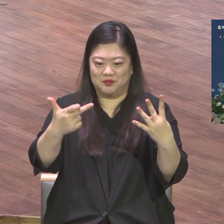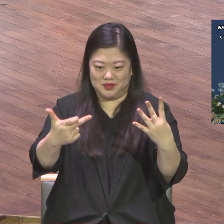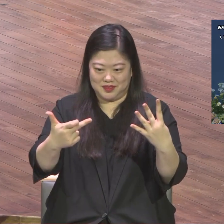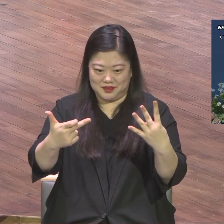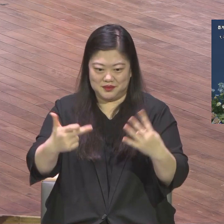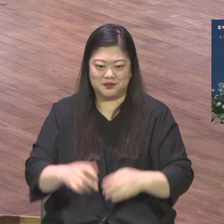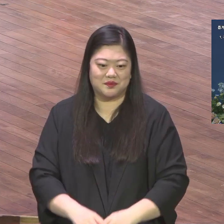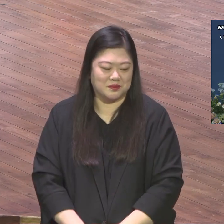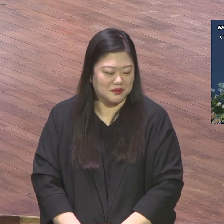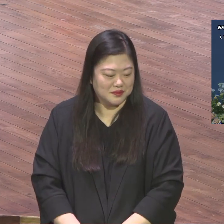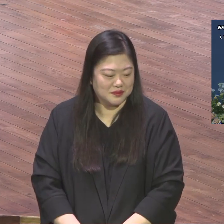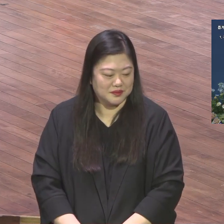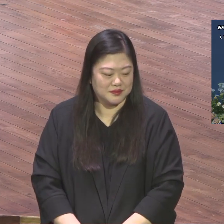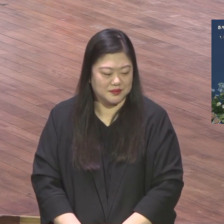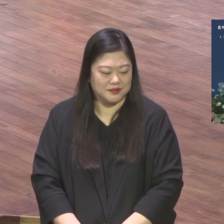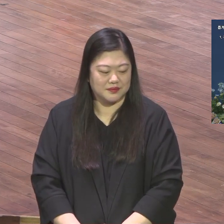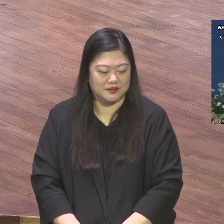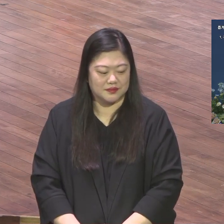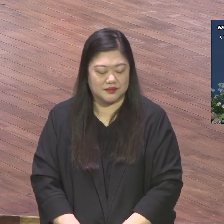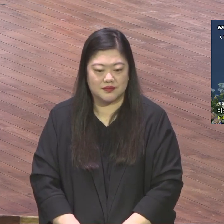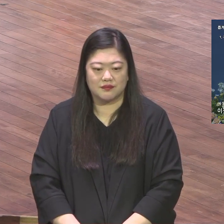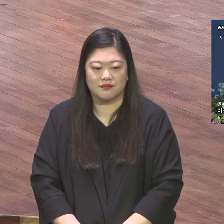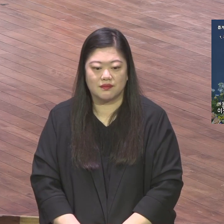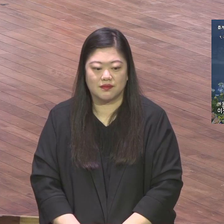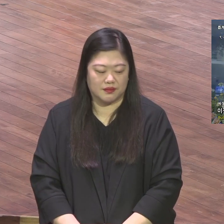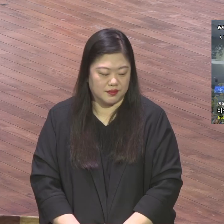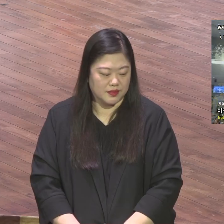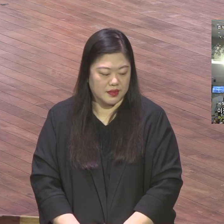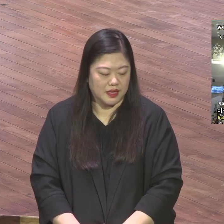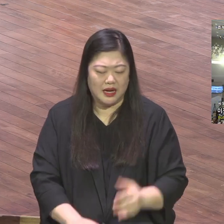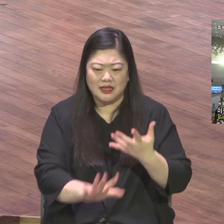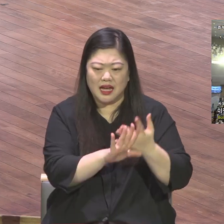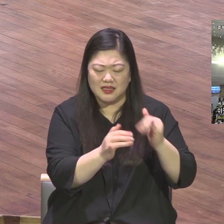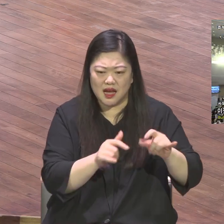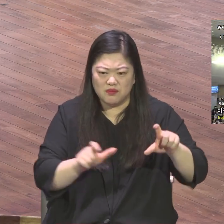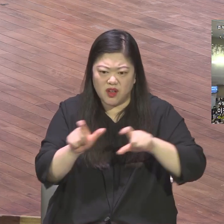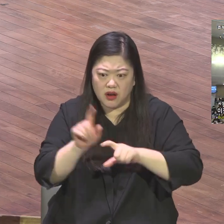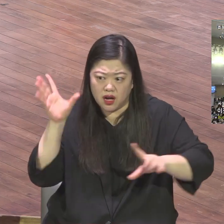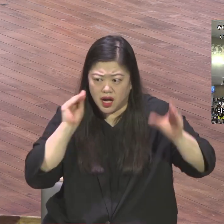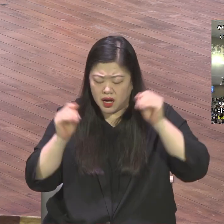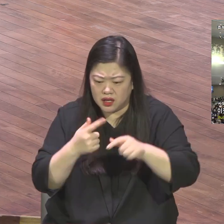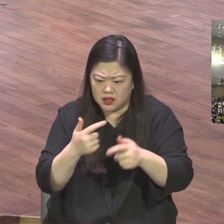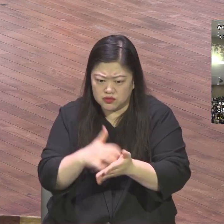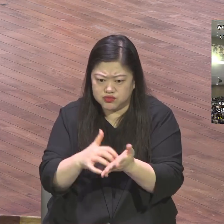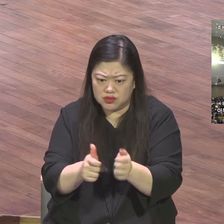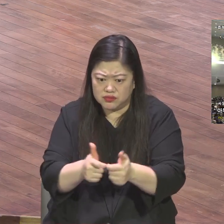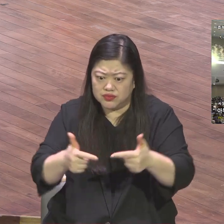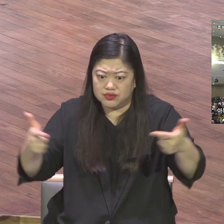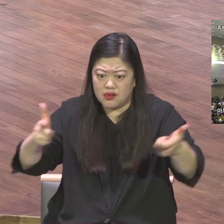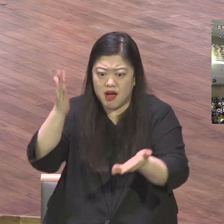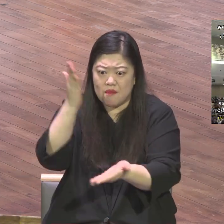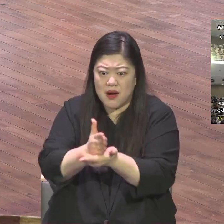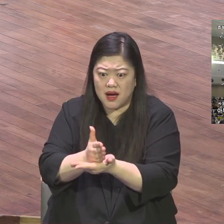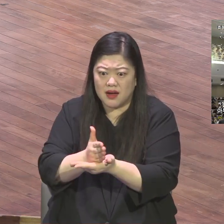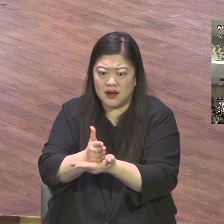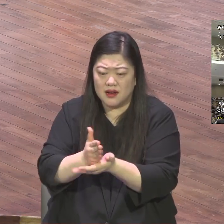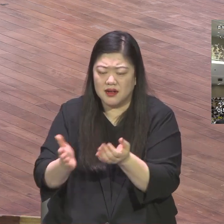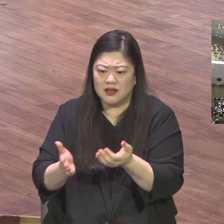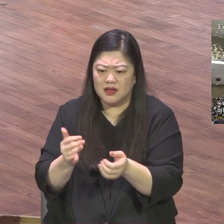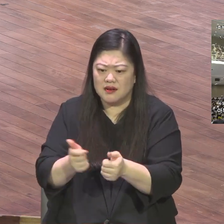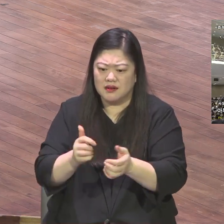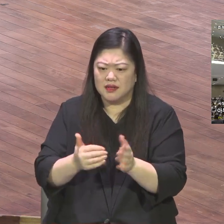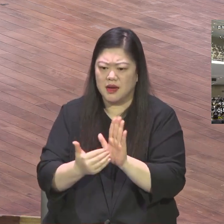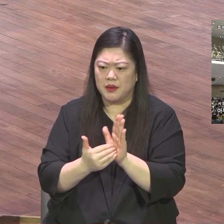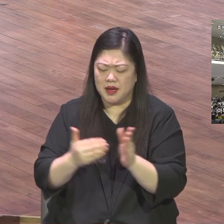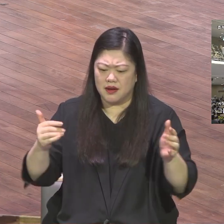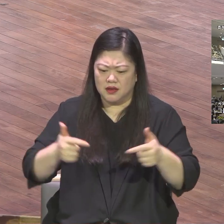못하게 그들을 위협하여 이후에는 이 이름으로 아무에게도 말하지 말게